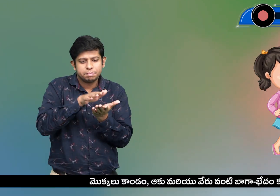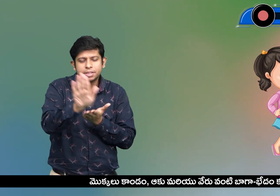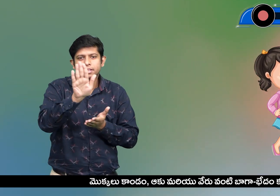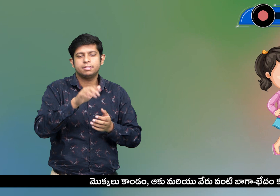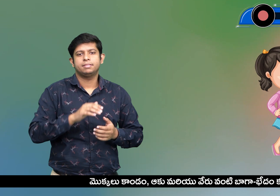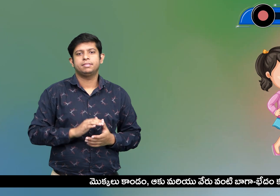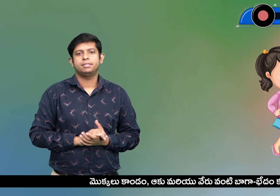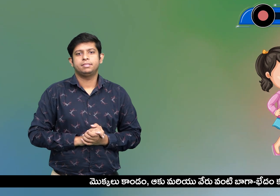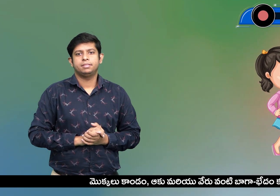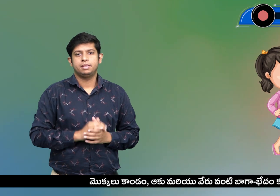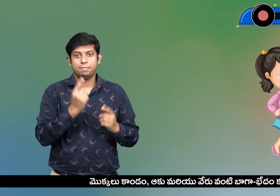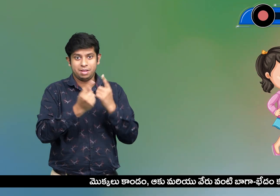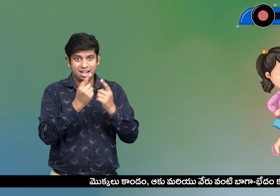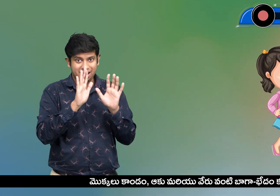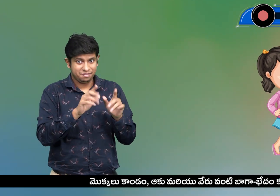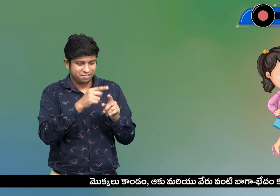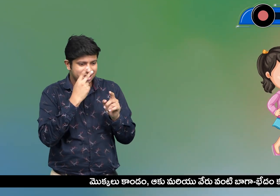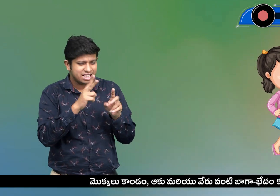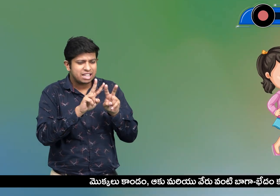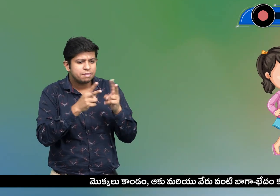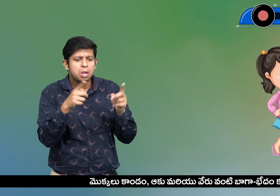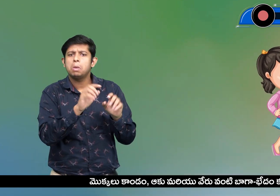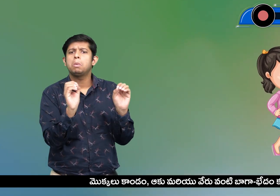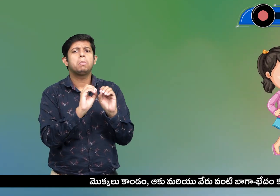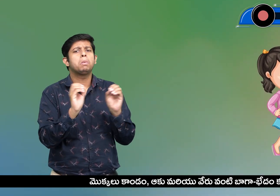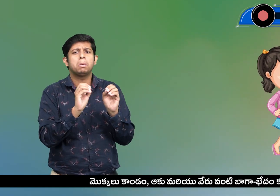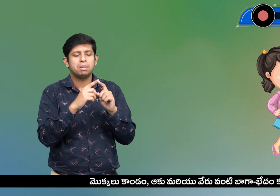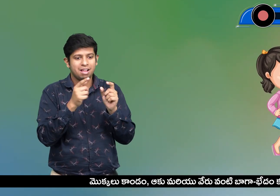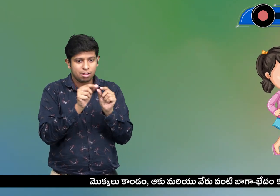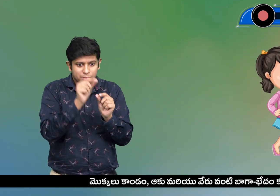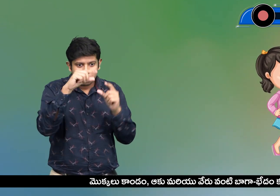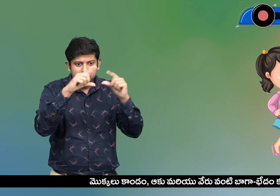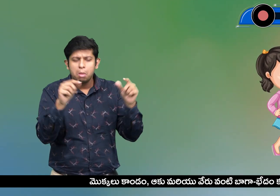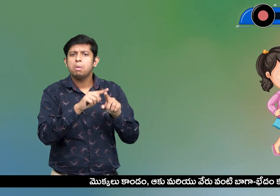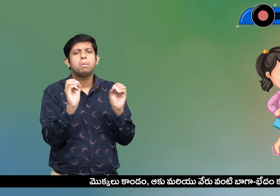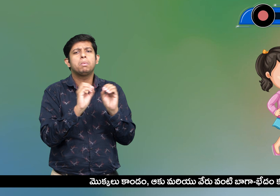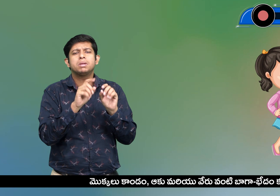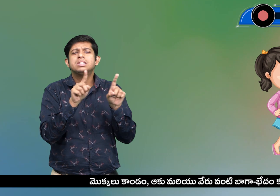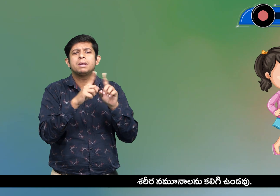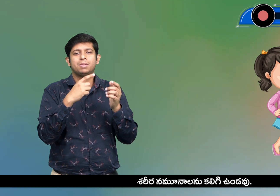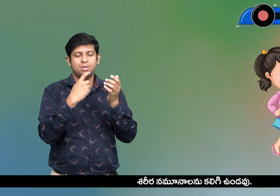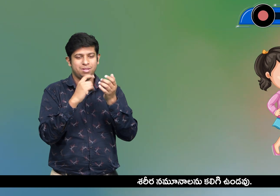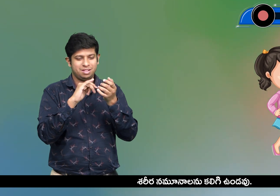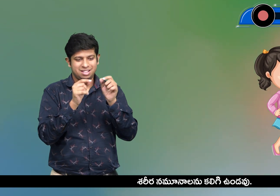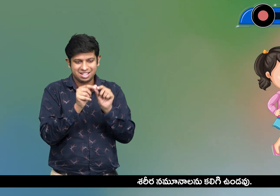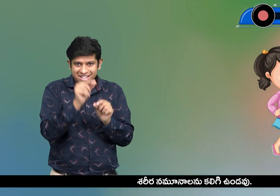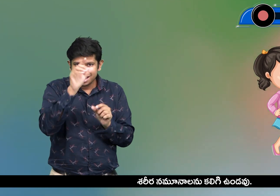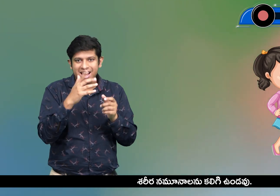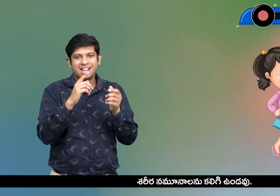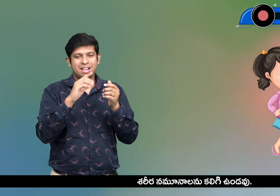మొక్కలు కాండం, ఆకులు మరియు వేరు వంటి బాగా భేదం కలిగిన శరీర నమూనాలను కలిగి